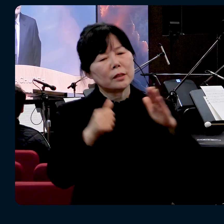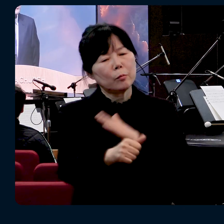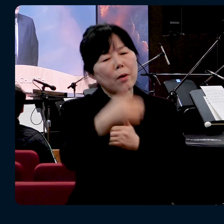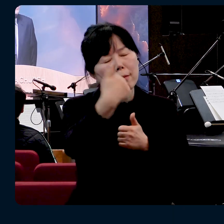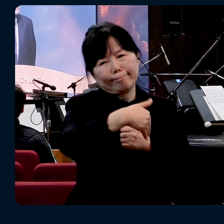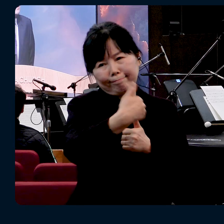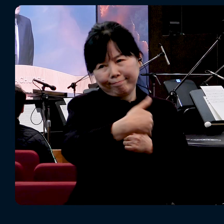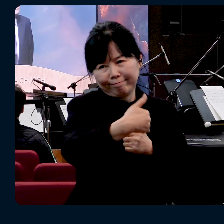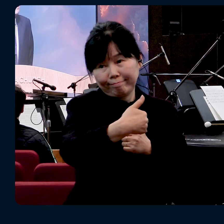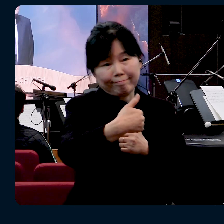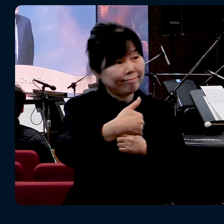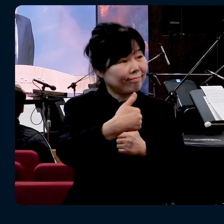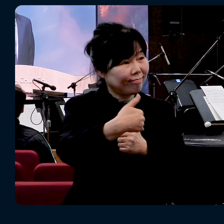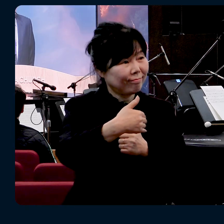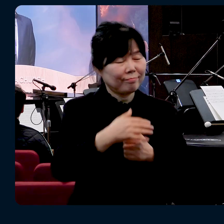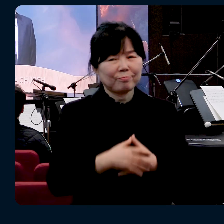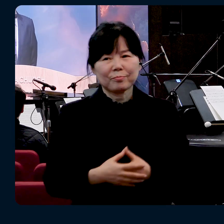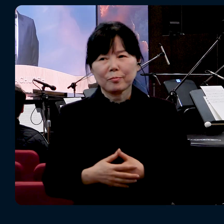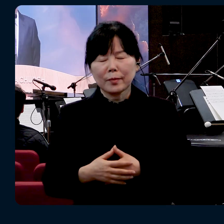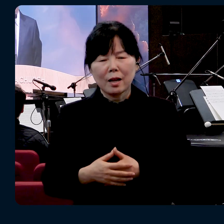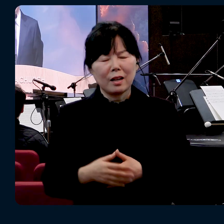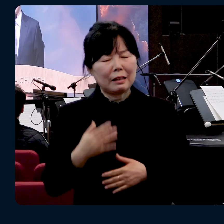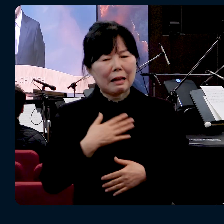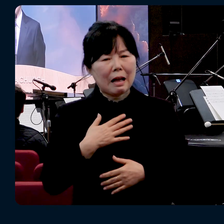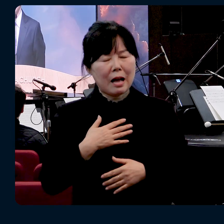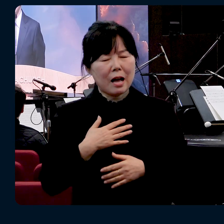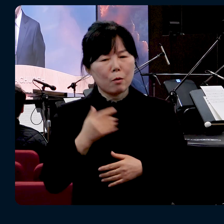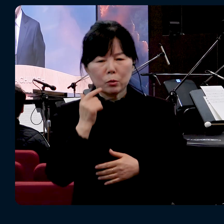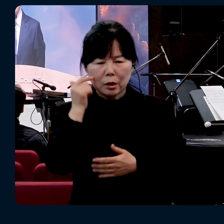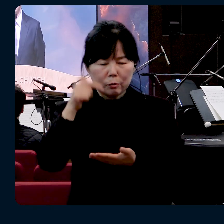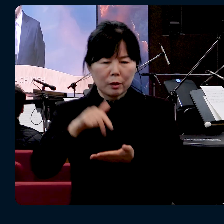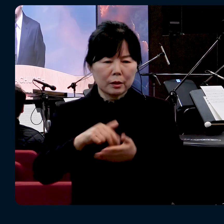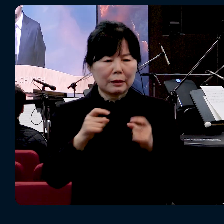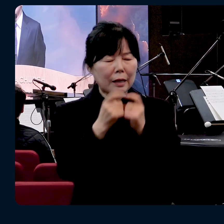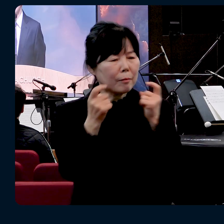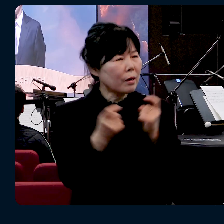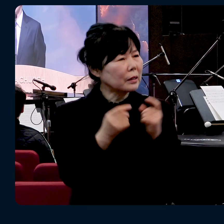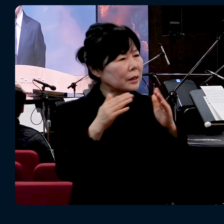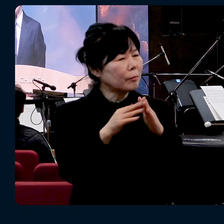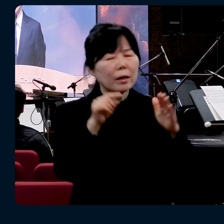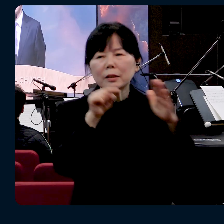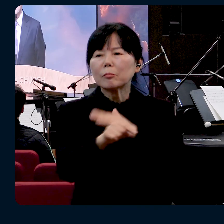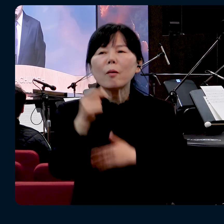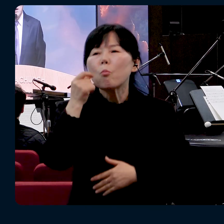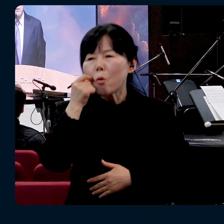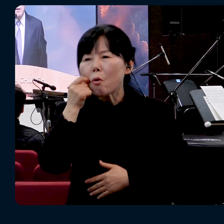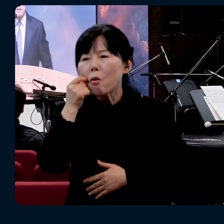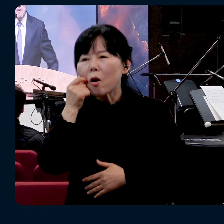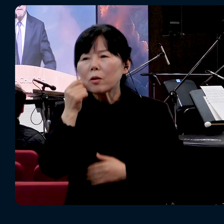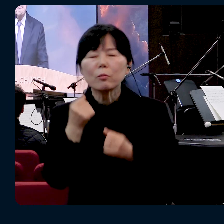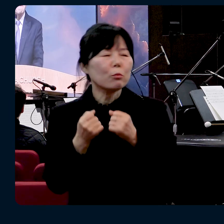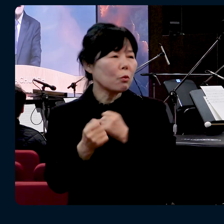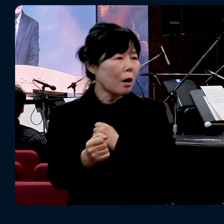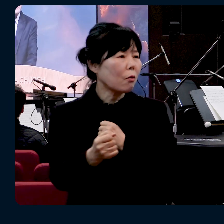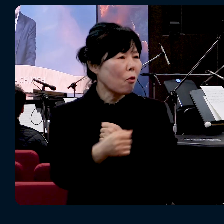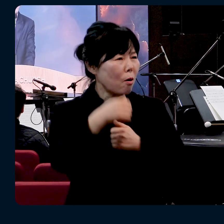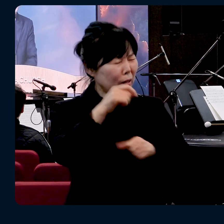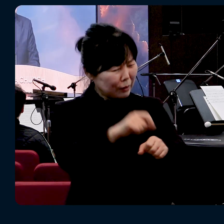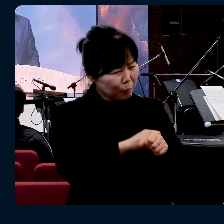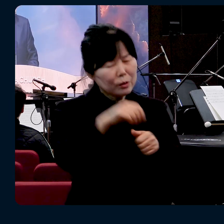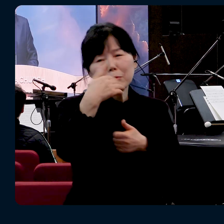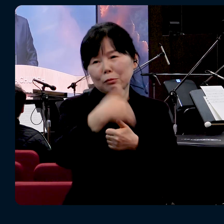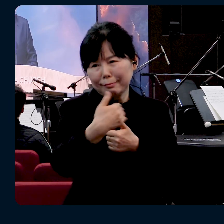있었습니다. 그때 보통 개별 집 신방을 잘 못할 때지만 특별히 요청을 하셔서 그래서 가게